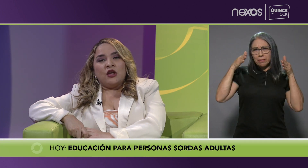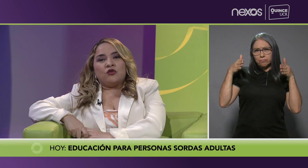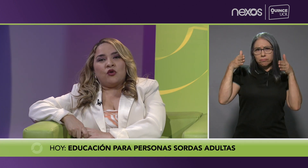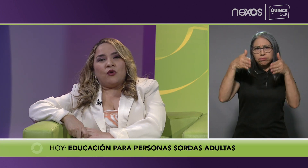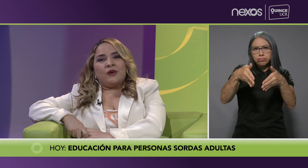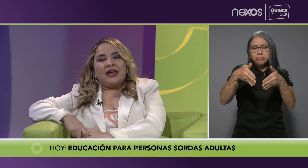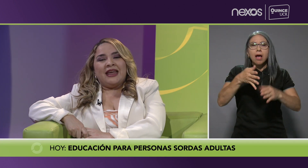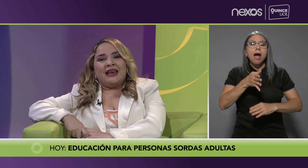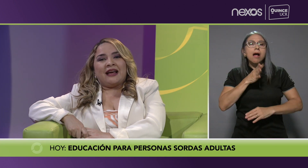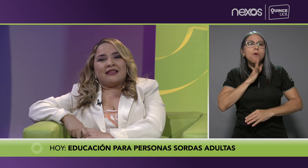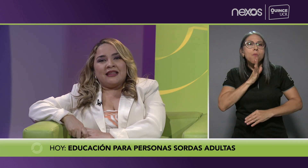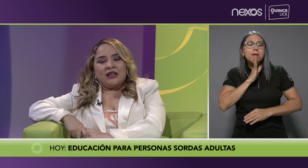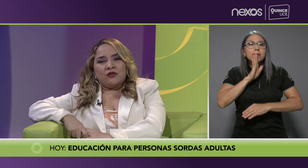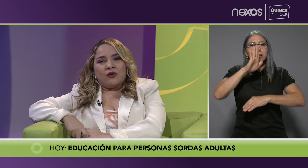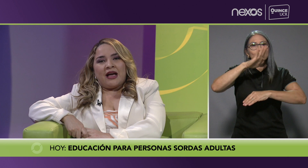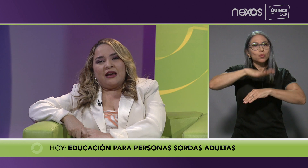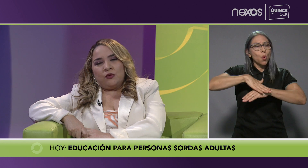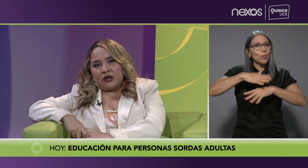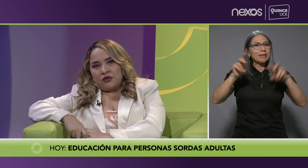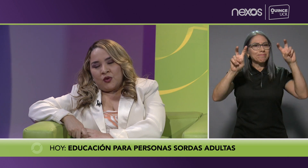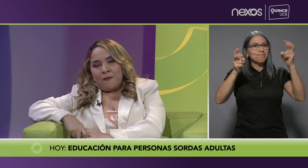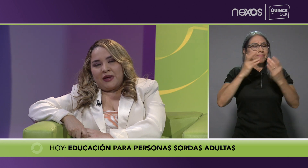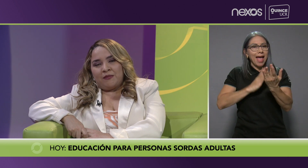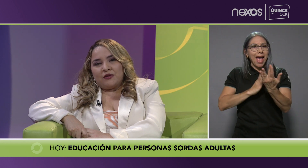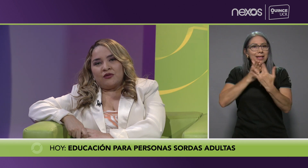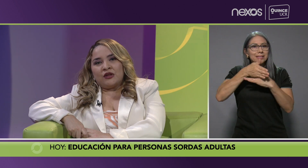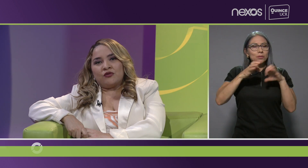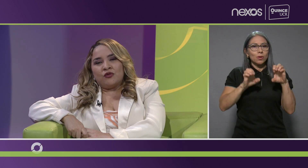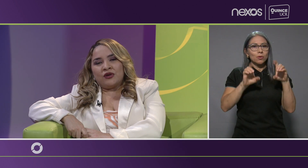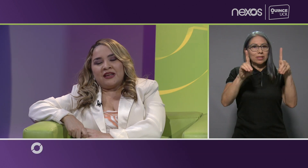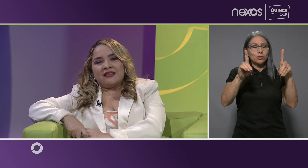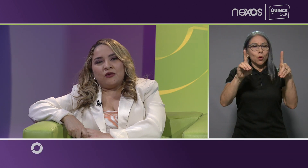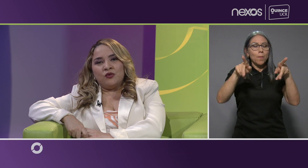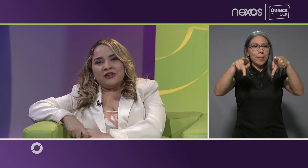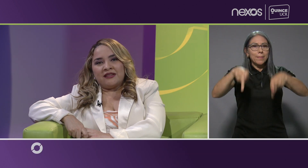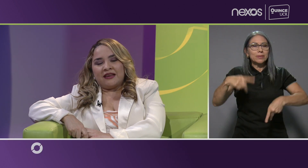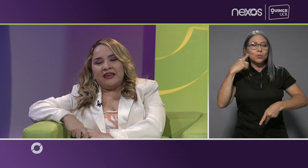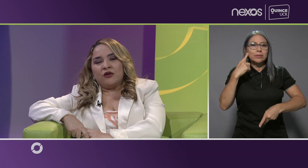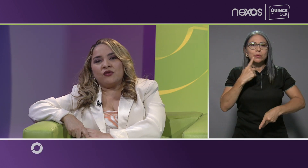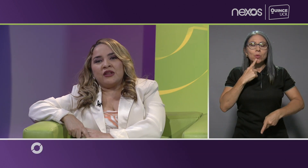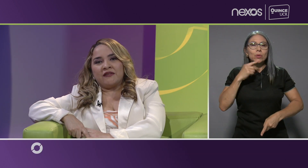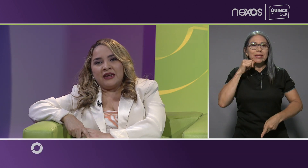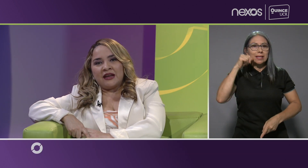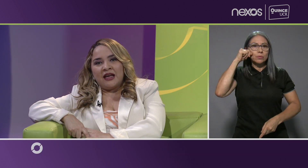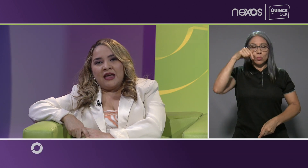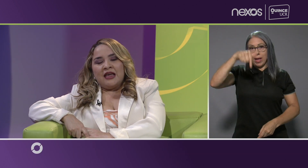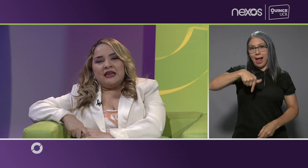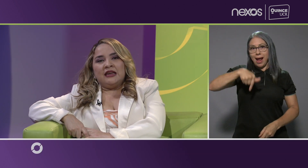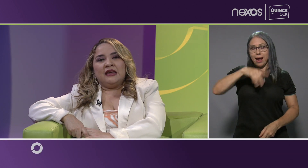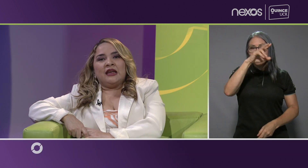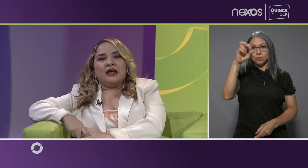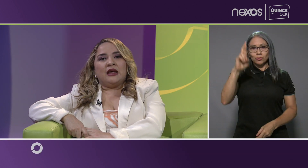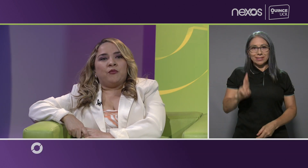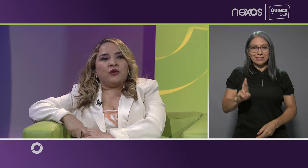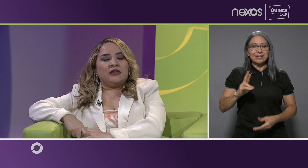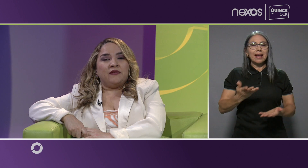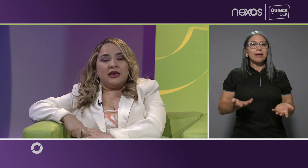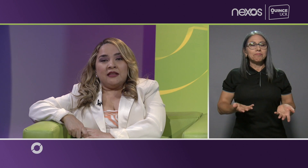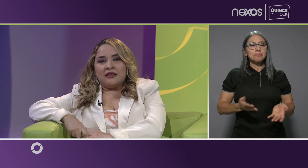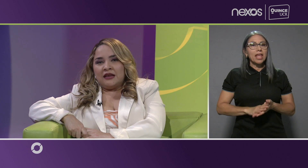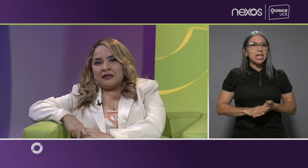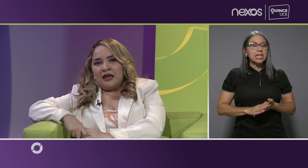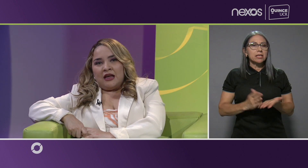conversar sobre el acceso a la educación para personas sordas adultas aquí en Costa Rica y